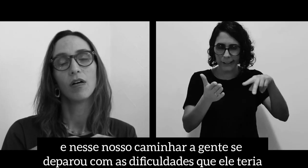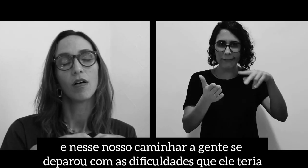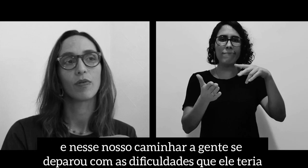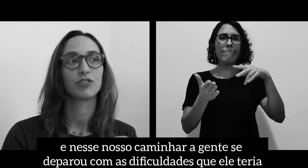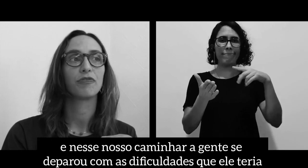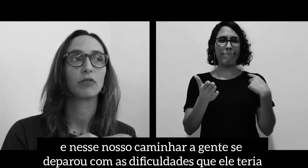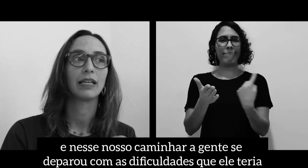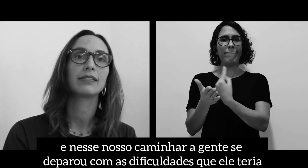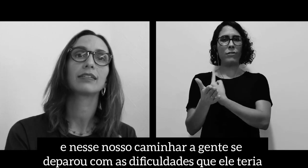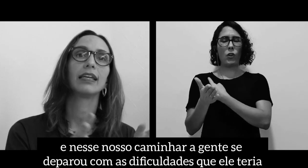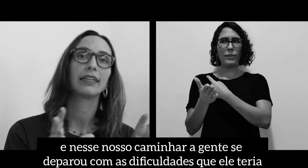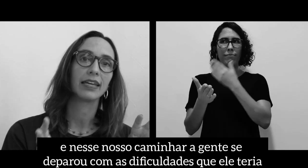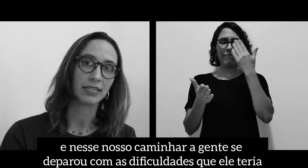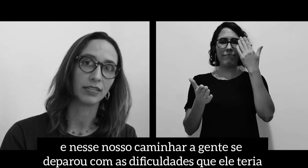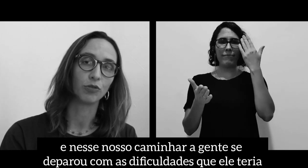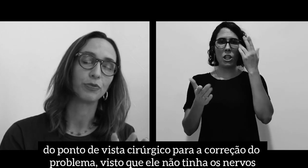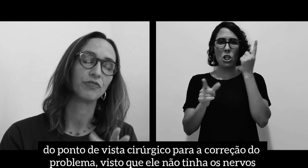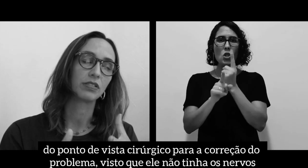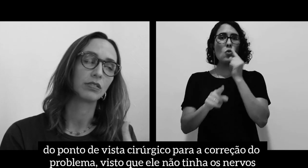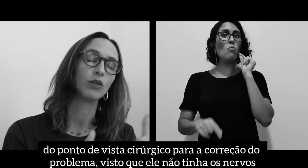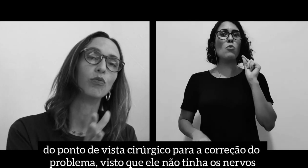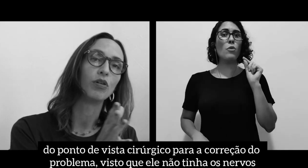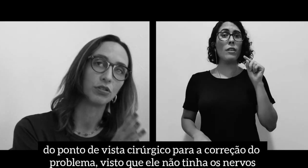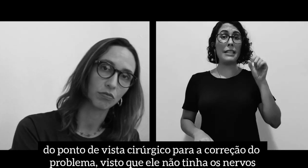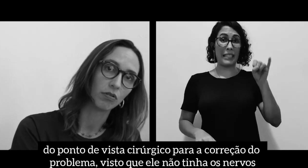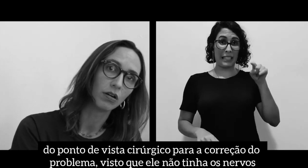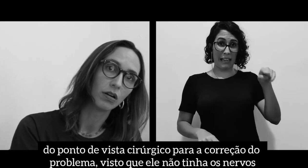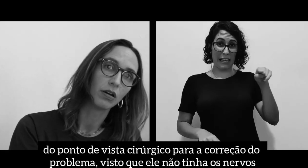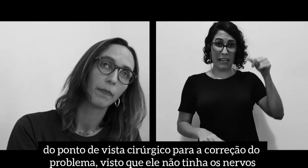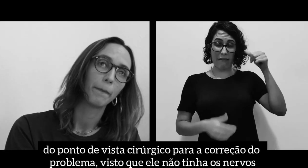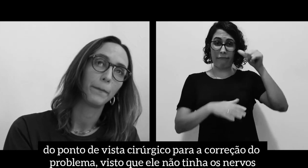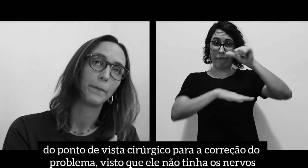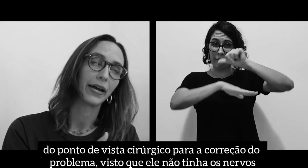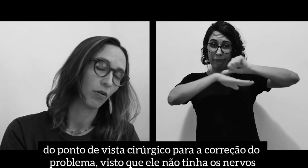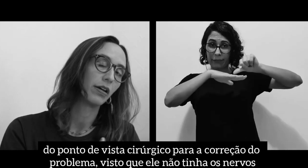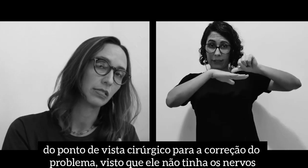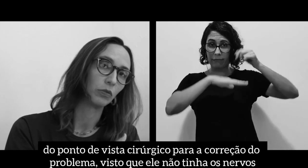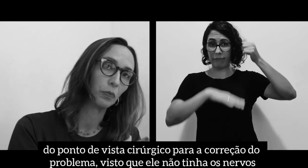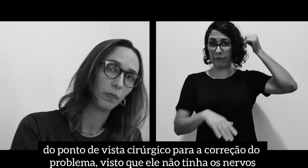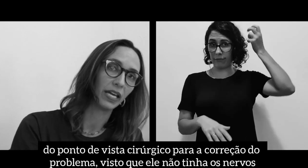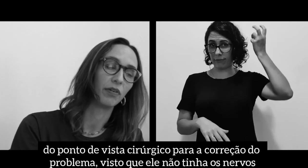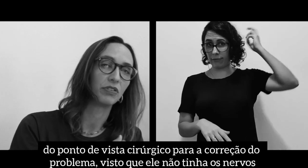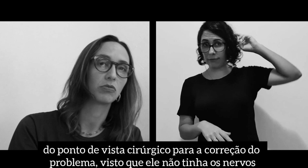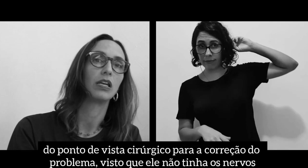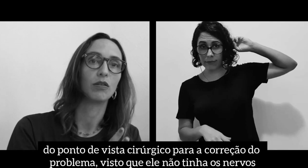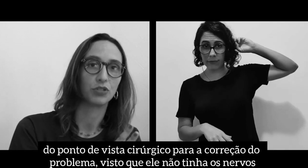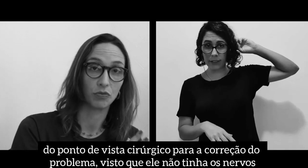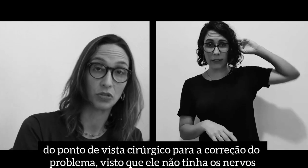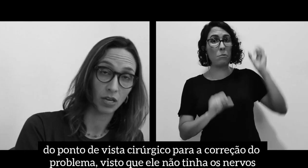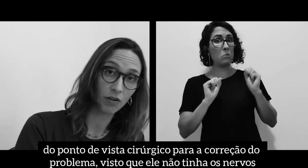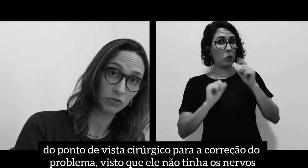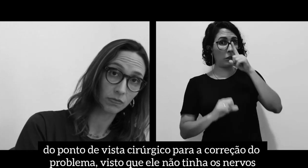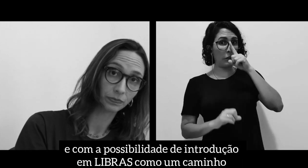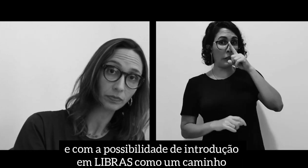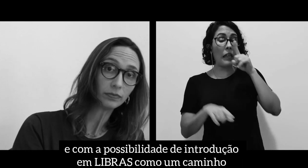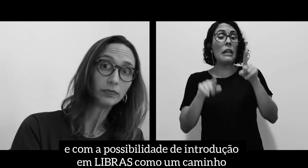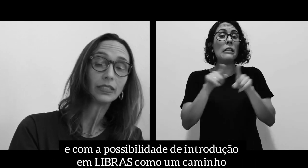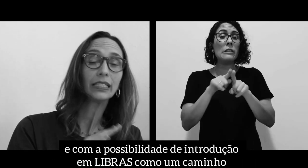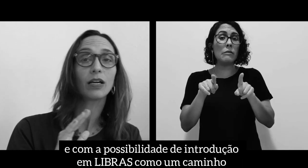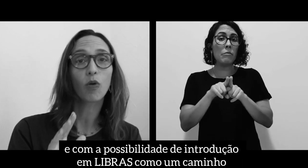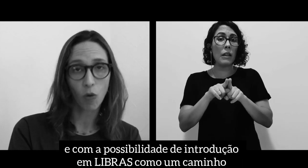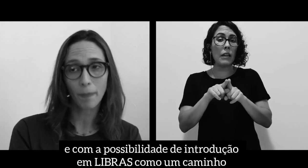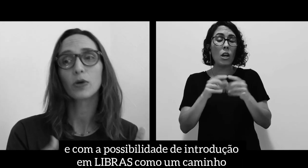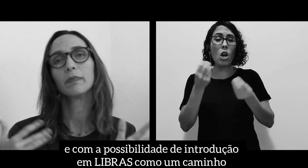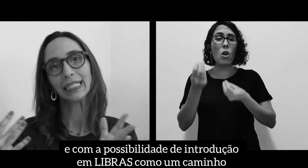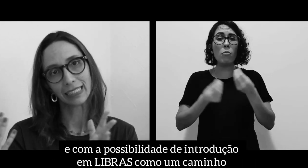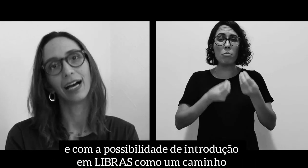deparou com as dificuldades que ele teria do ponto de vista cirúrgico para a correção do problema, visto que ele não tinha os nervos,